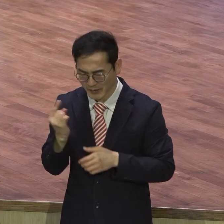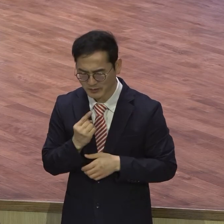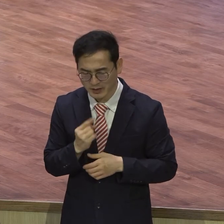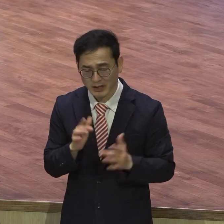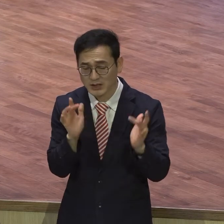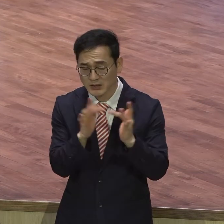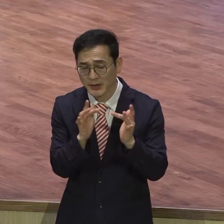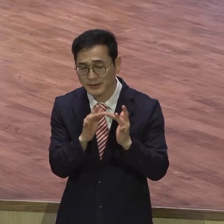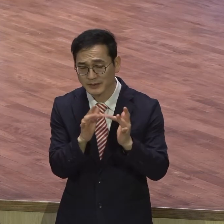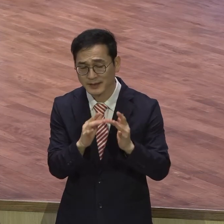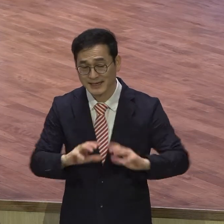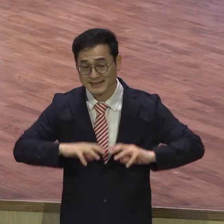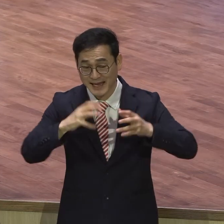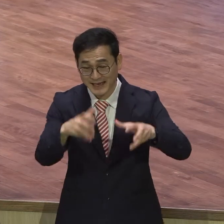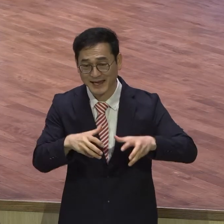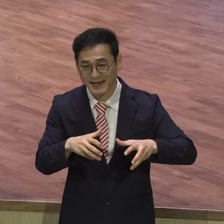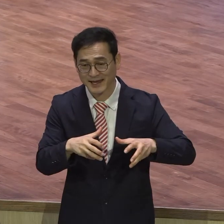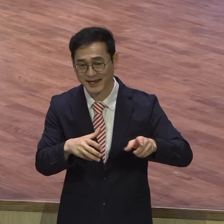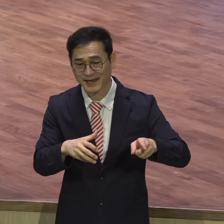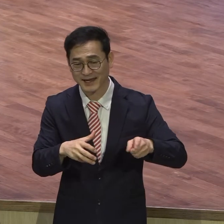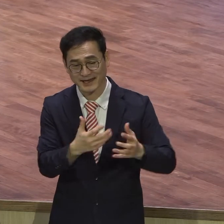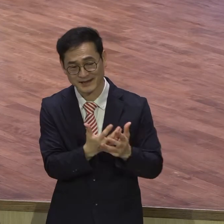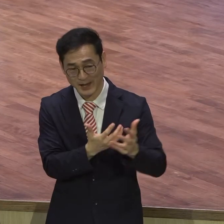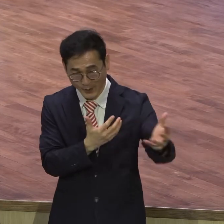세계대회를 참석하면서